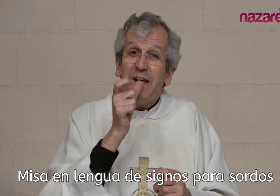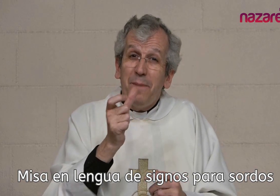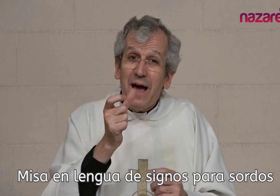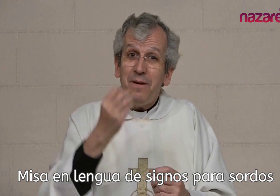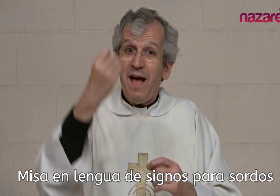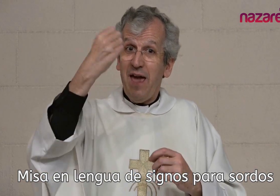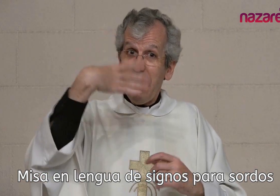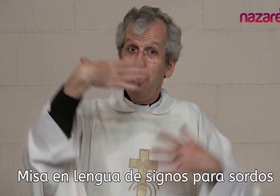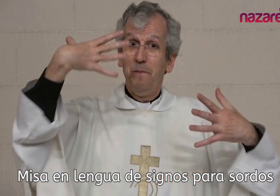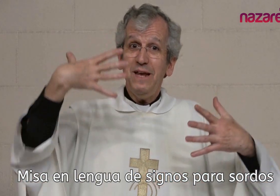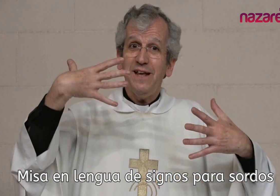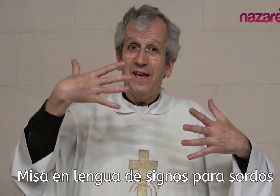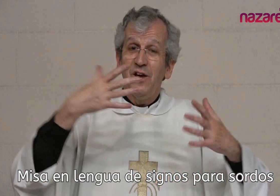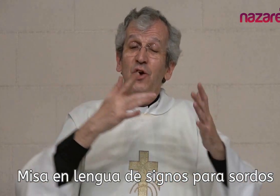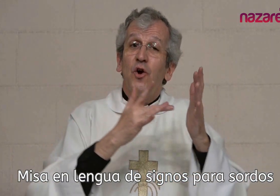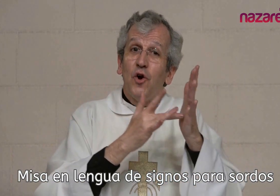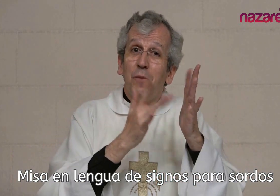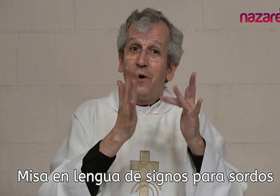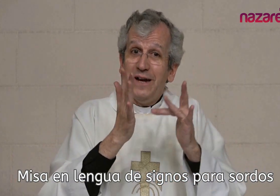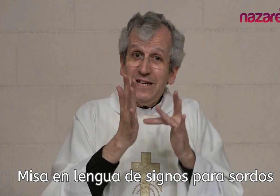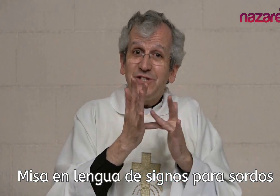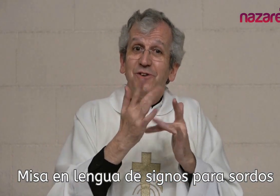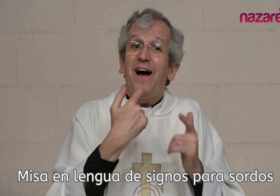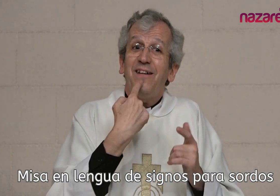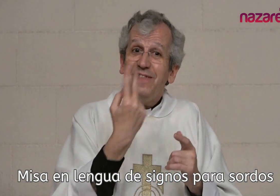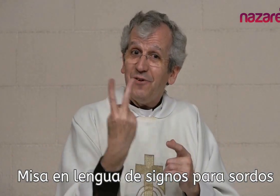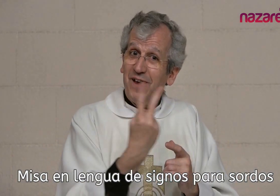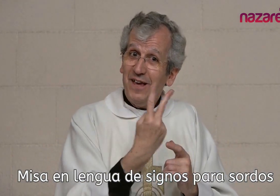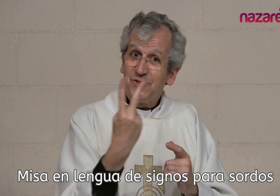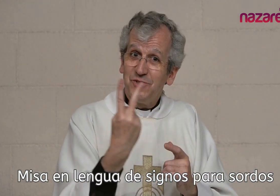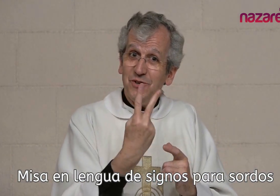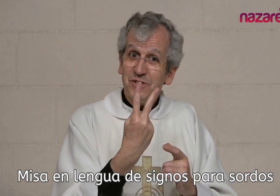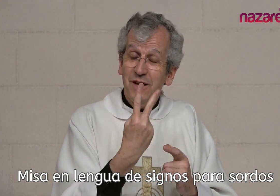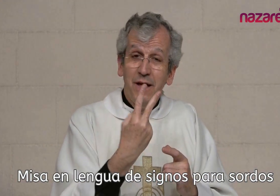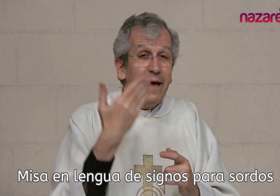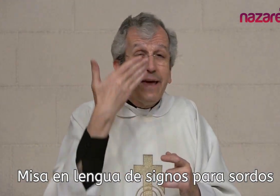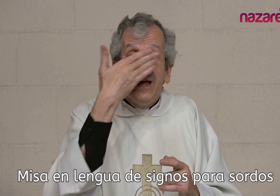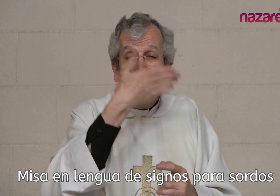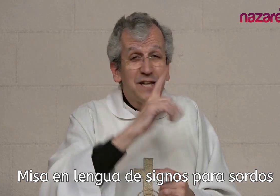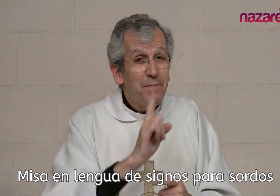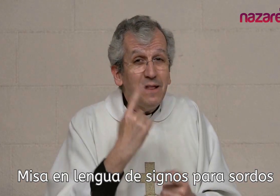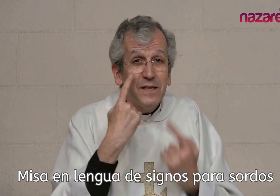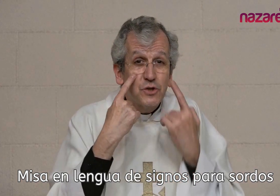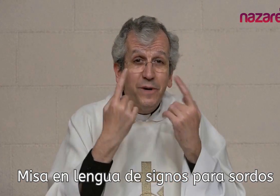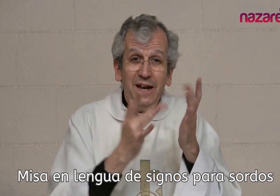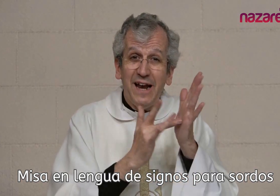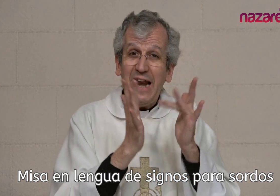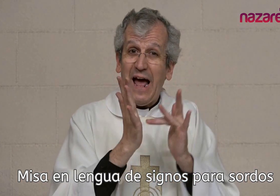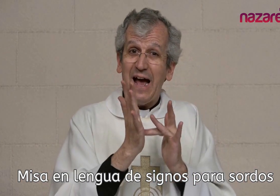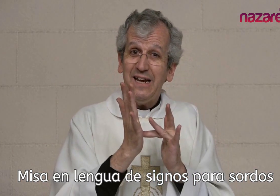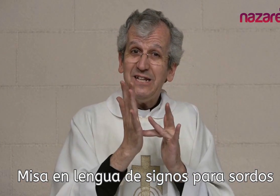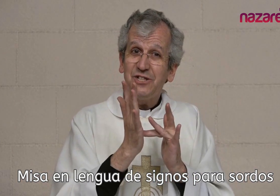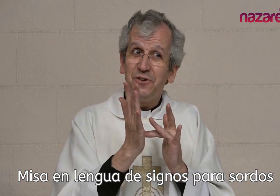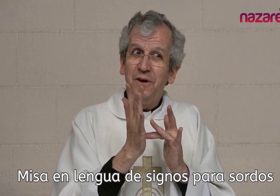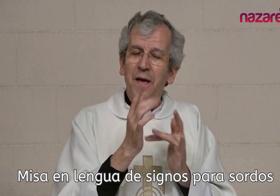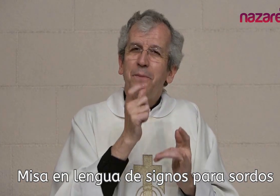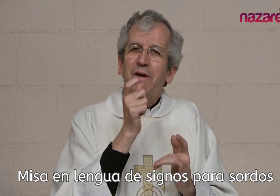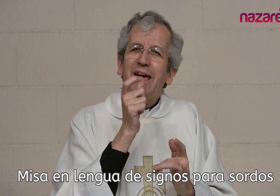esa palabra ilumine, como Cristo hacía con aquellos dos que no sabían descubrir en él a Cristo, pero que